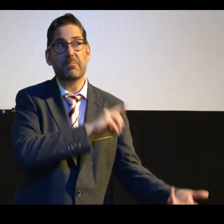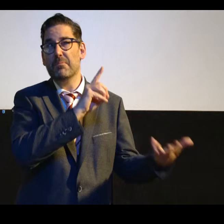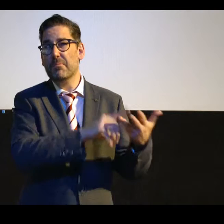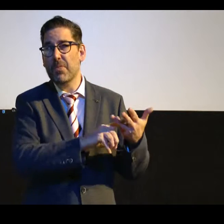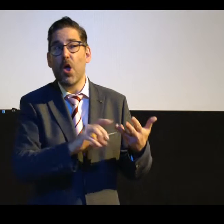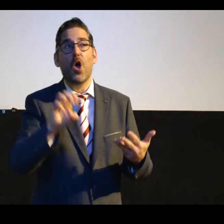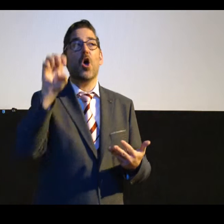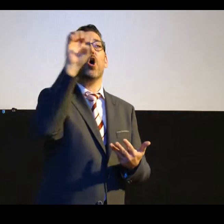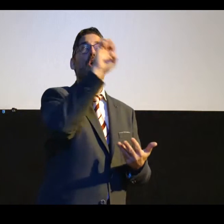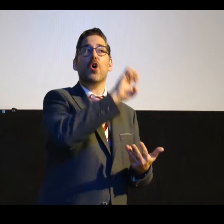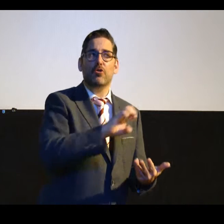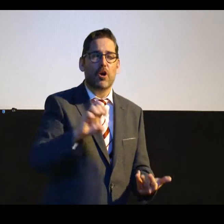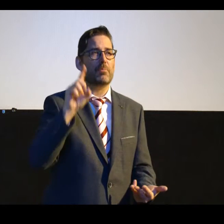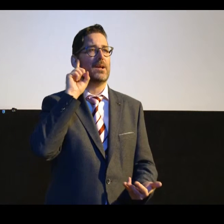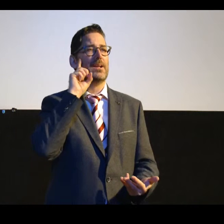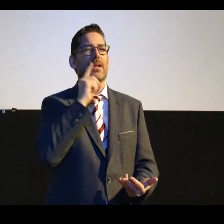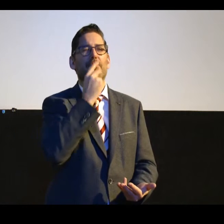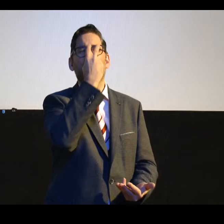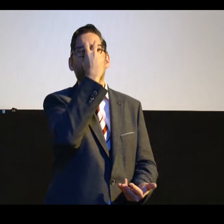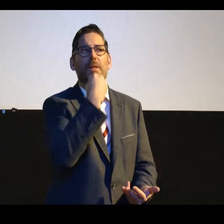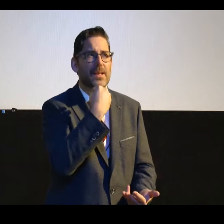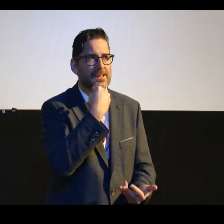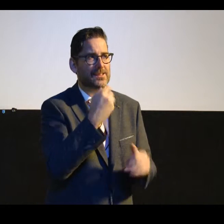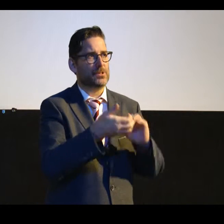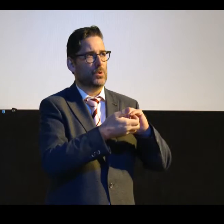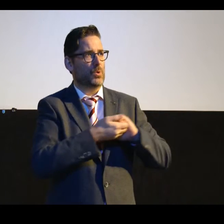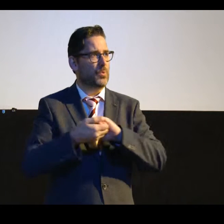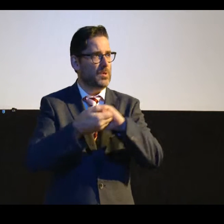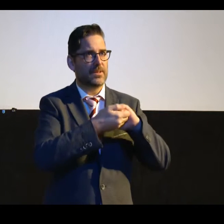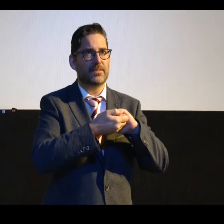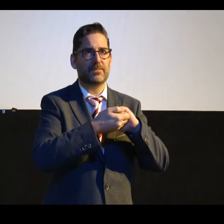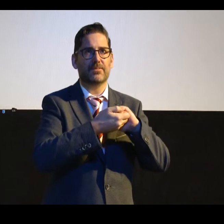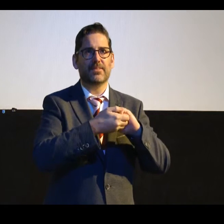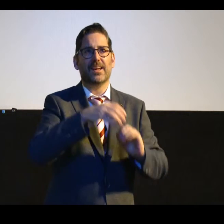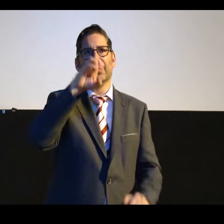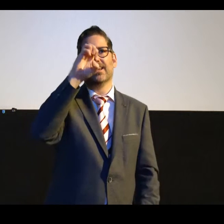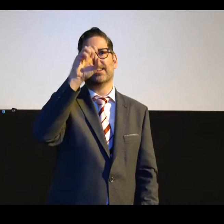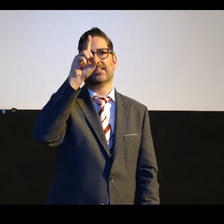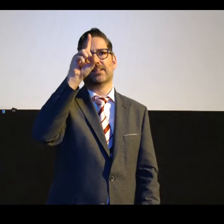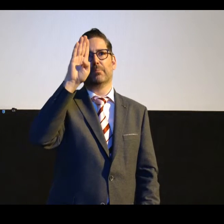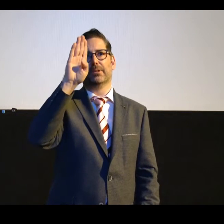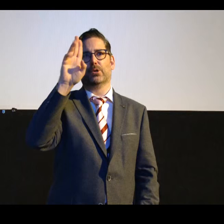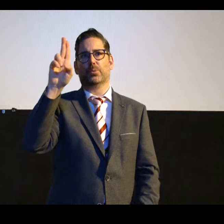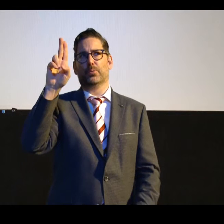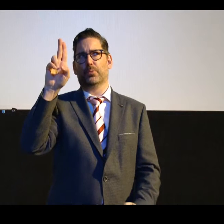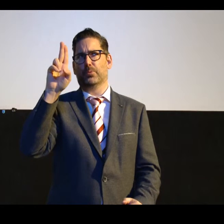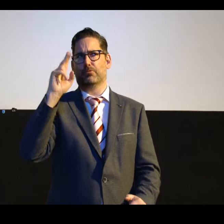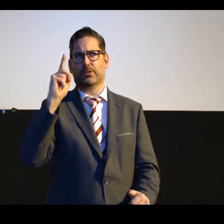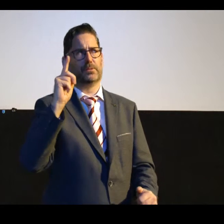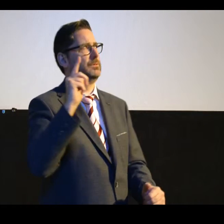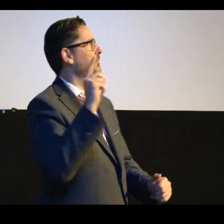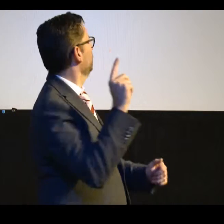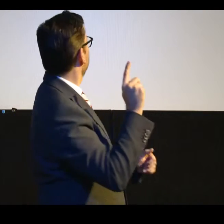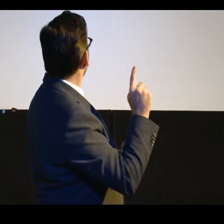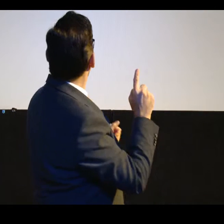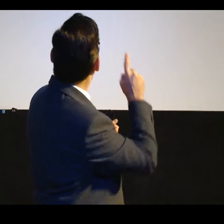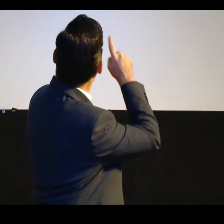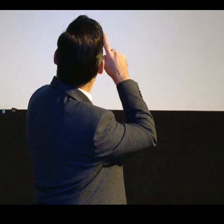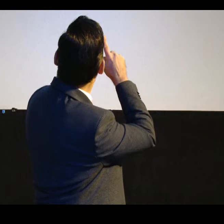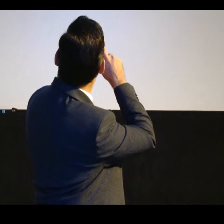y con la Unión Europea de Deporte para Sordos y Sordos Ciegos también, la Asociación